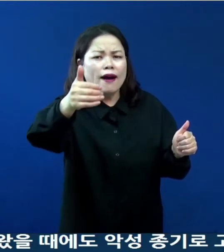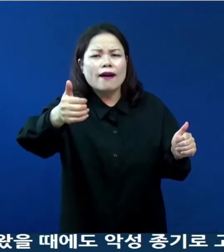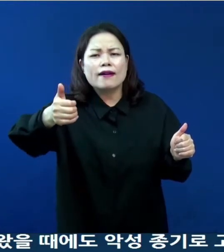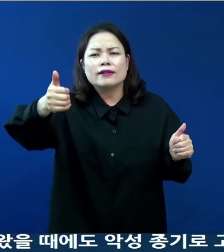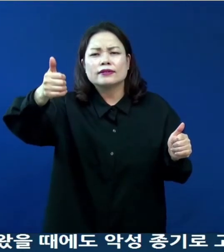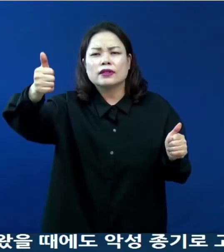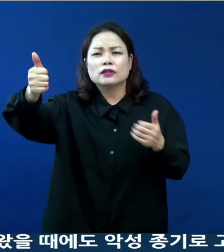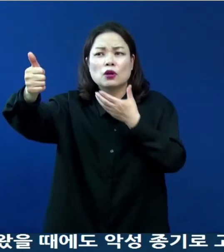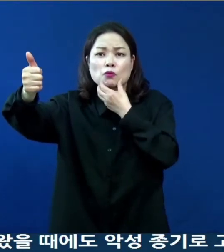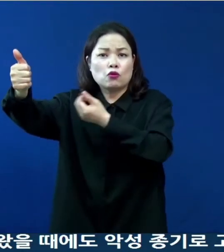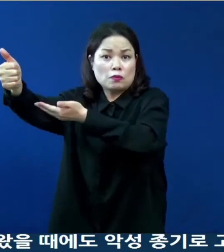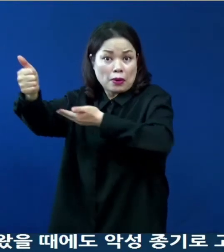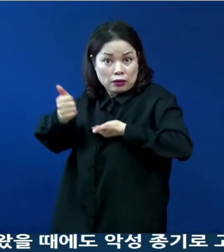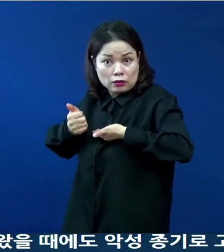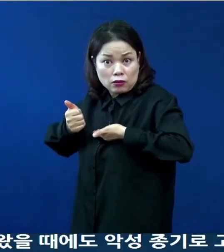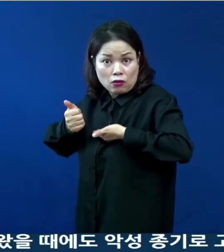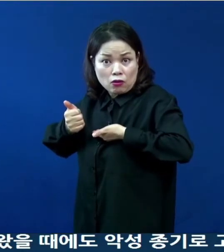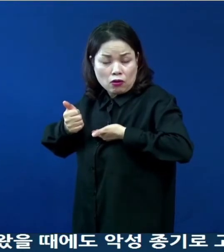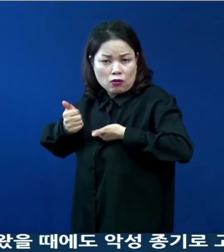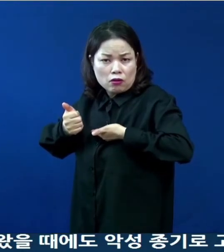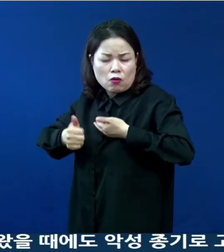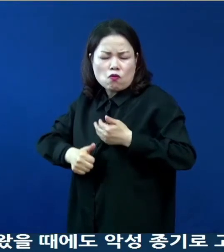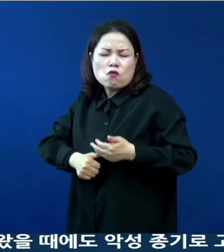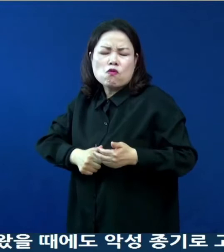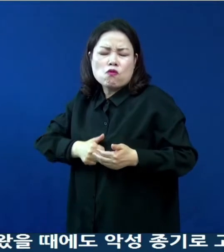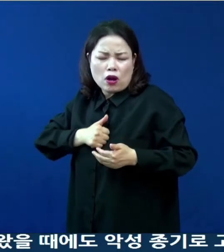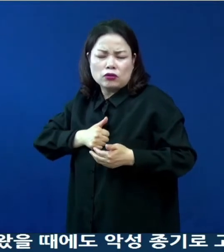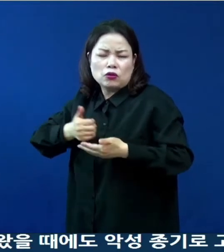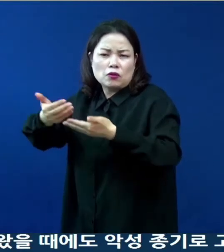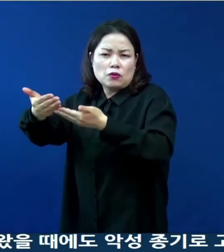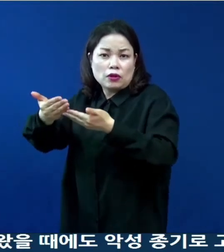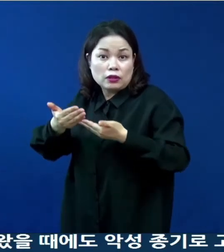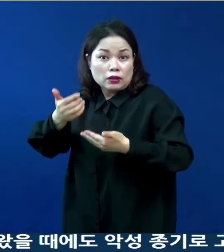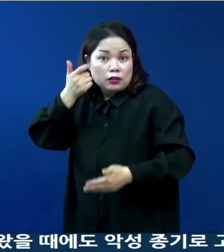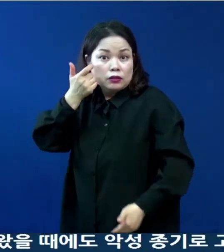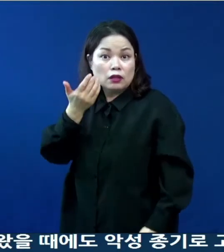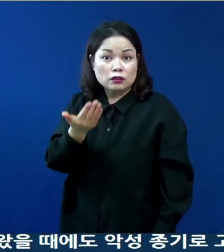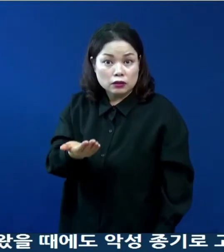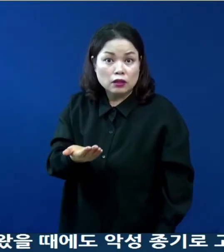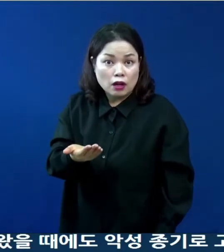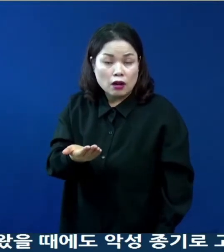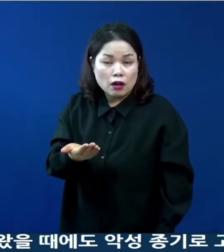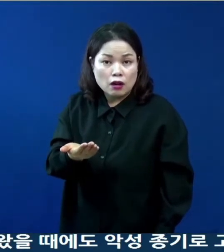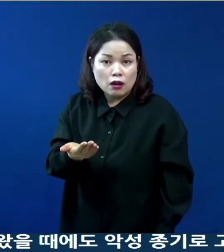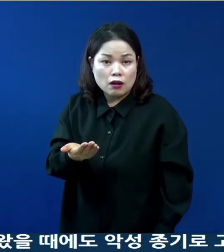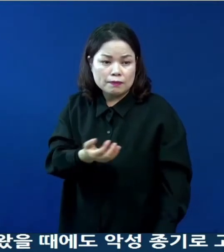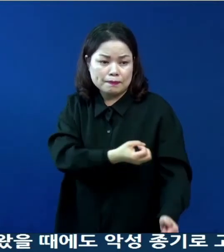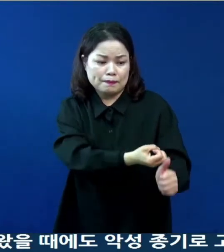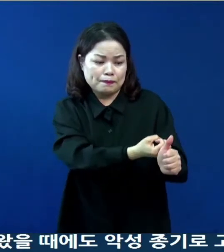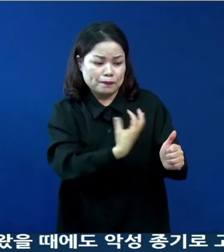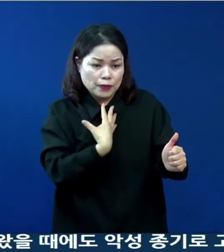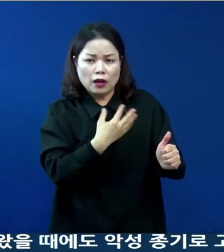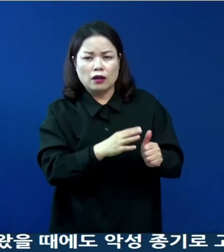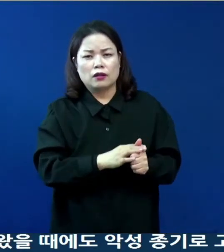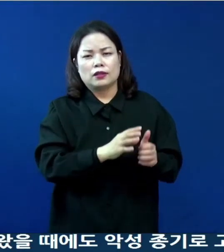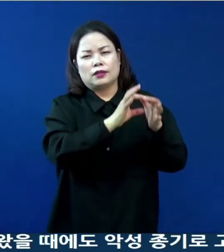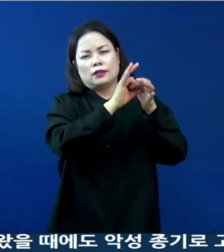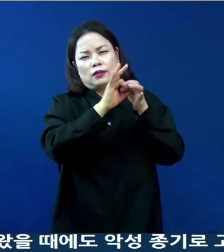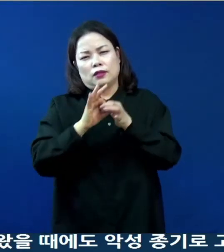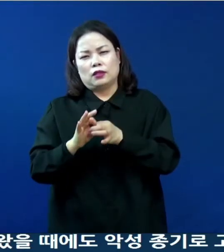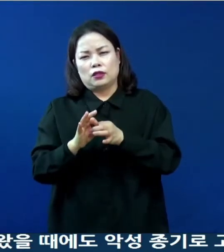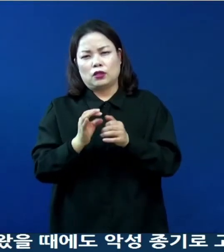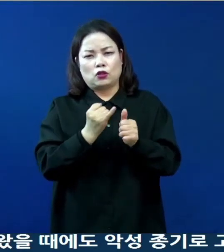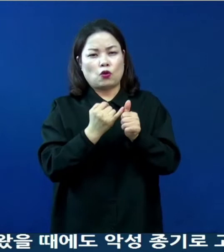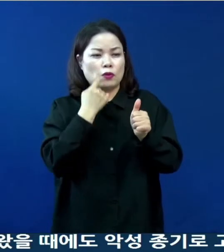하나님께 복을 받았은 즉 화도 받지 아니하겠느냐라고 대답합니다. 그리고 이어서